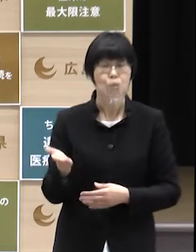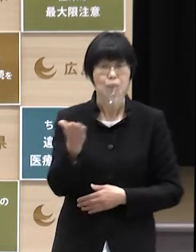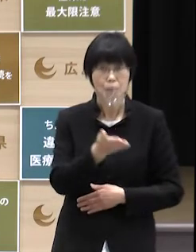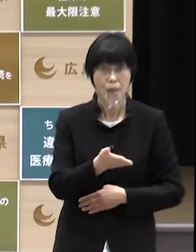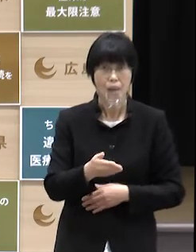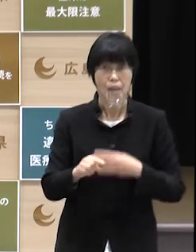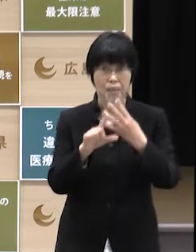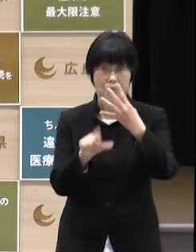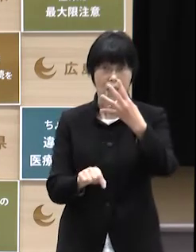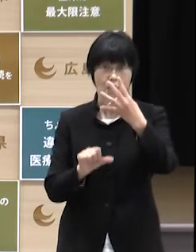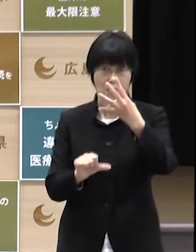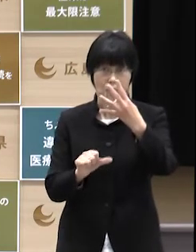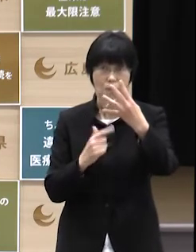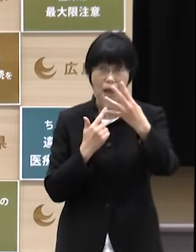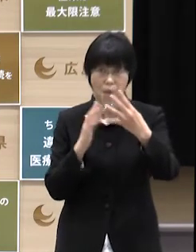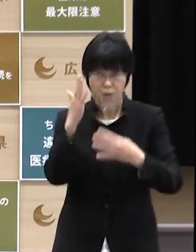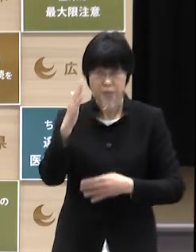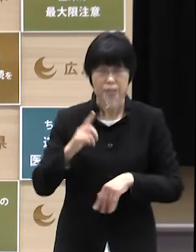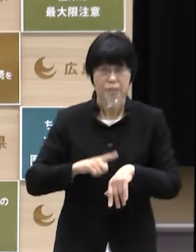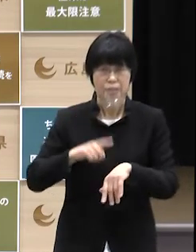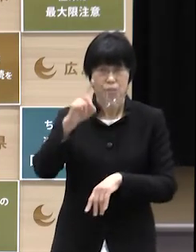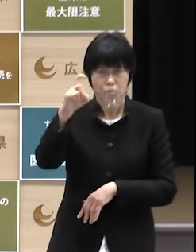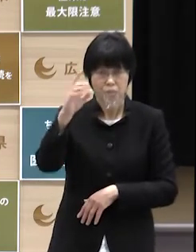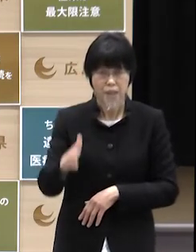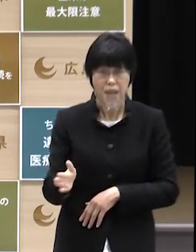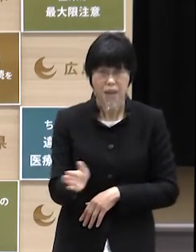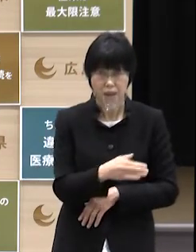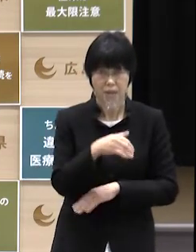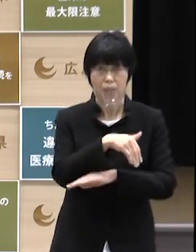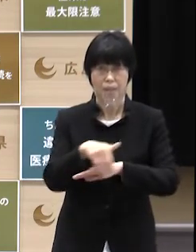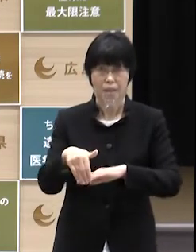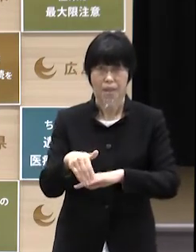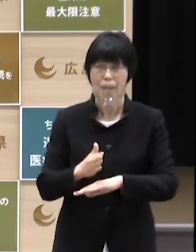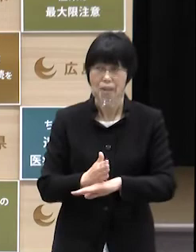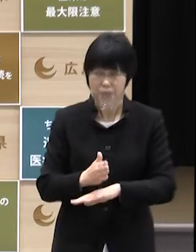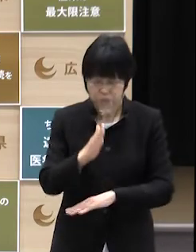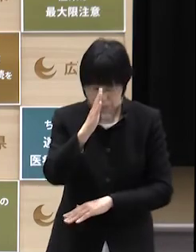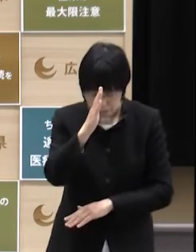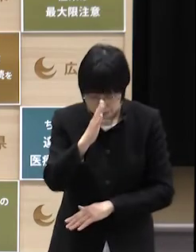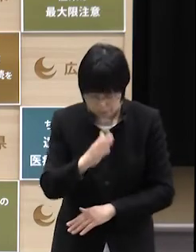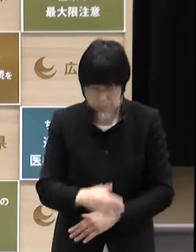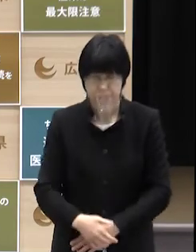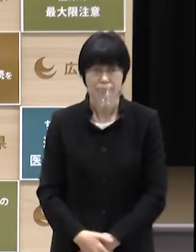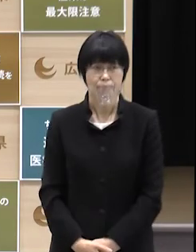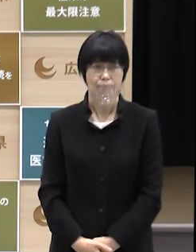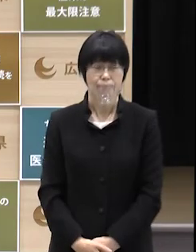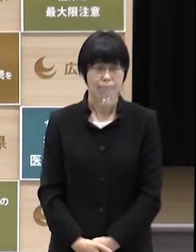見は4月5日火曜日の10時半からを予定しています。ありがとうございました。